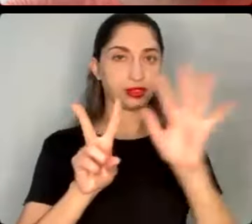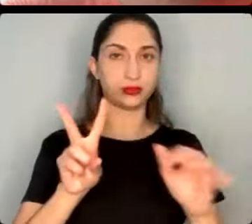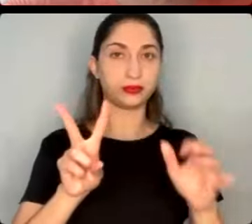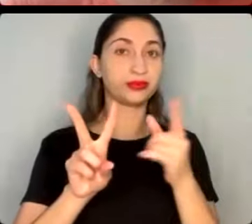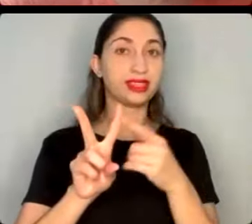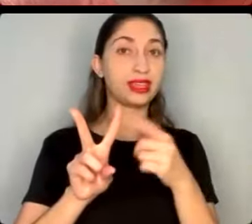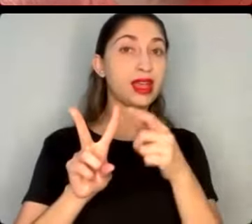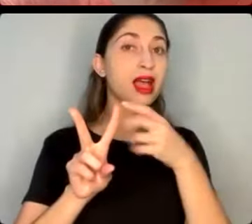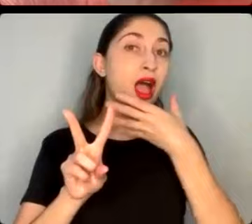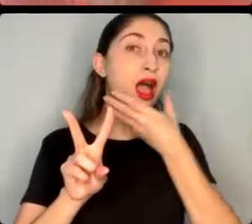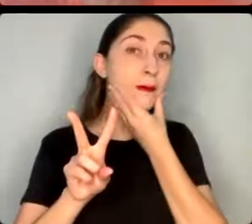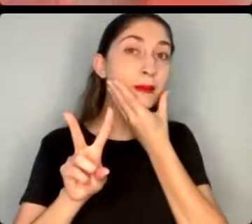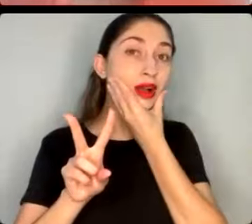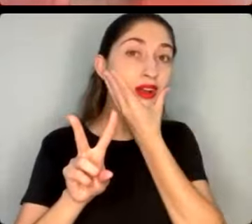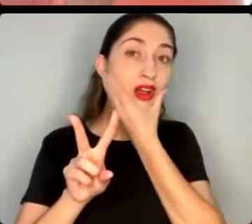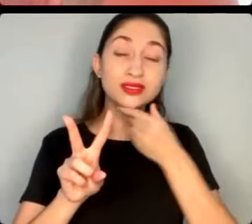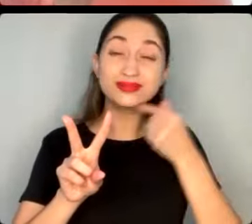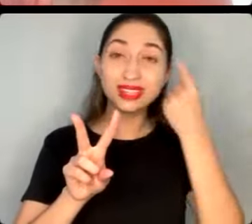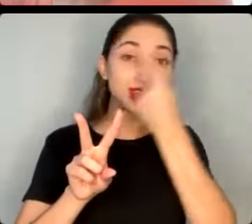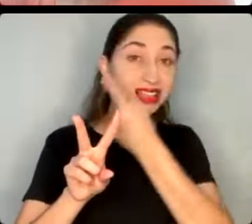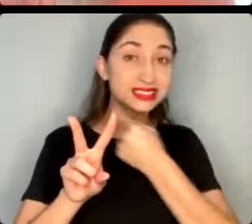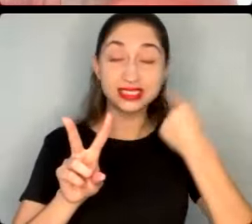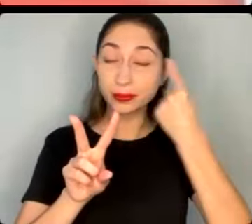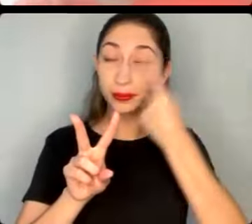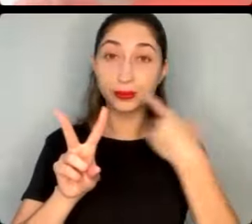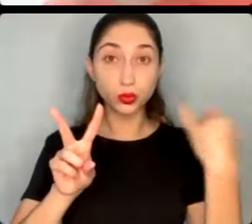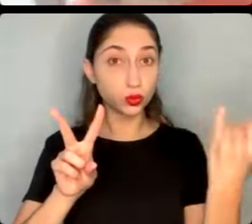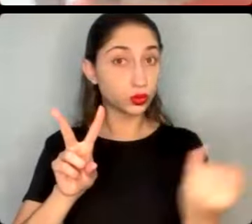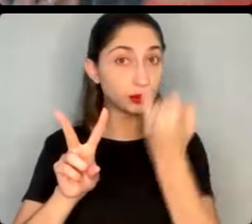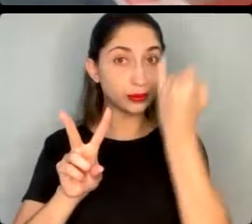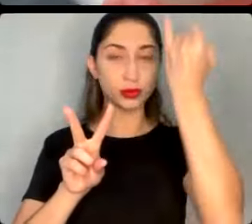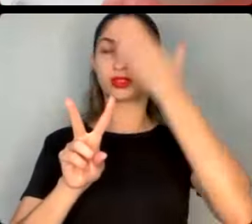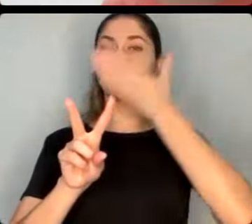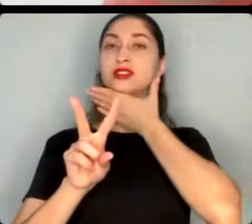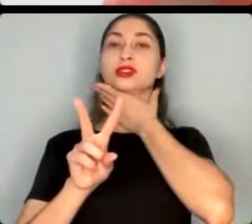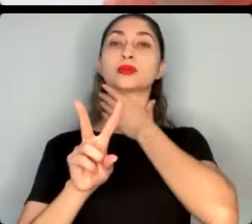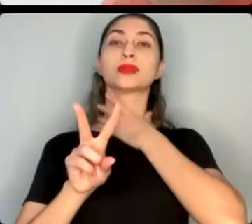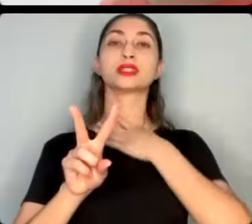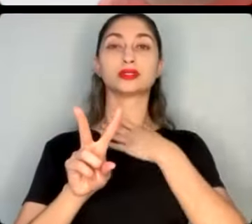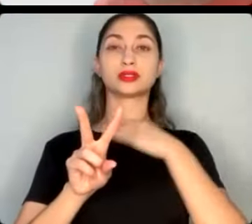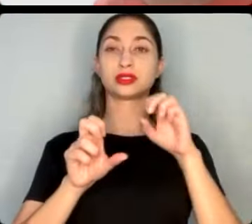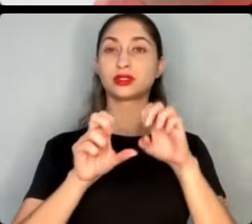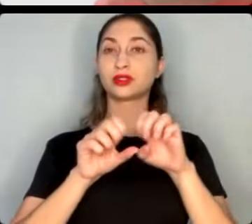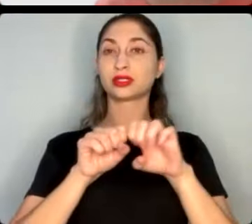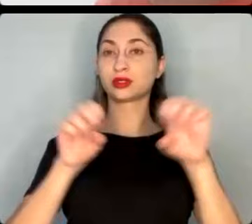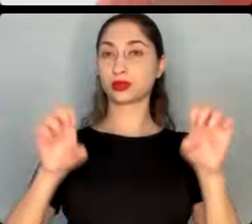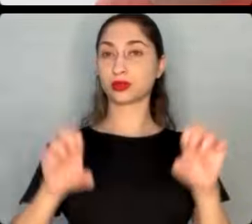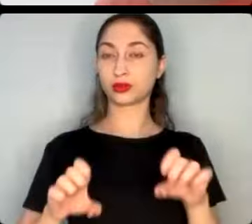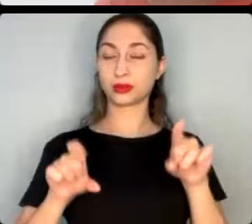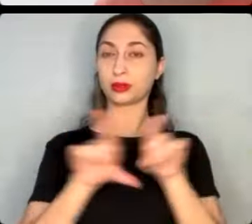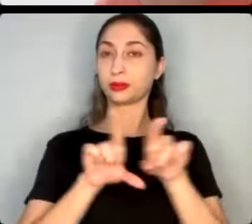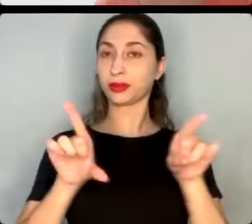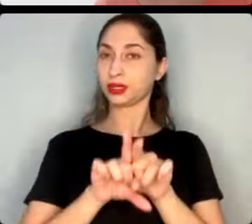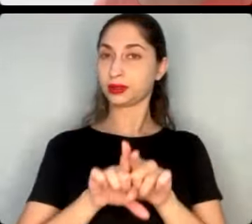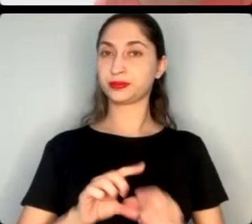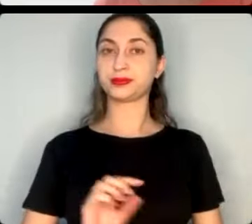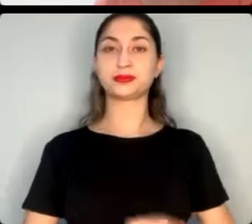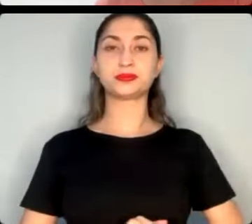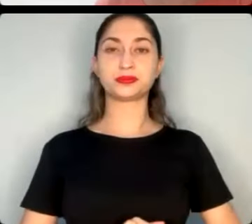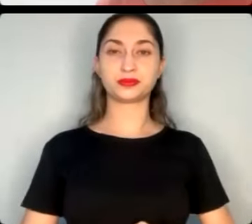também é muito importante, né, na estruturação do pescoço. Eu vou procurar aqui no